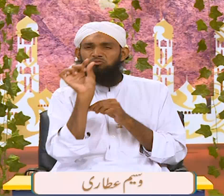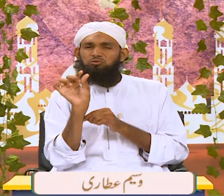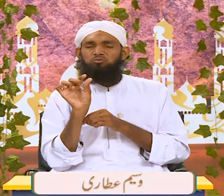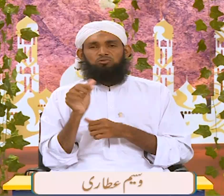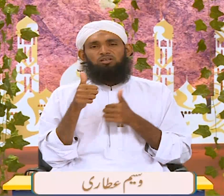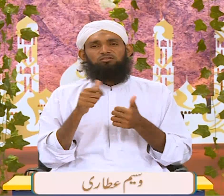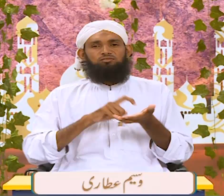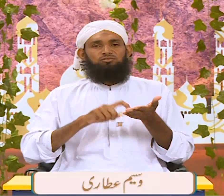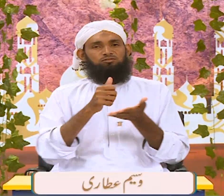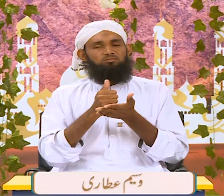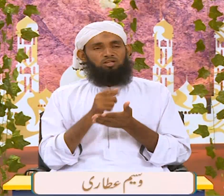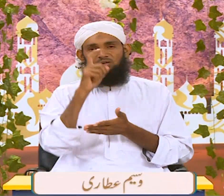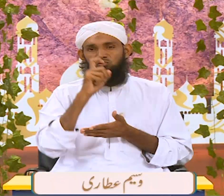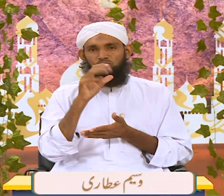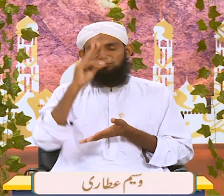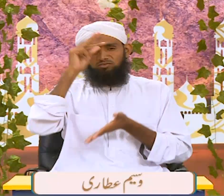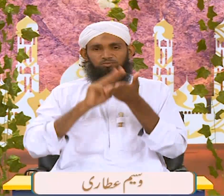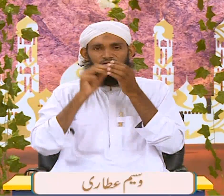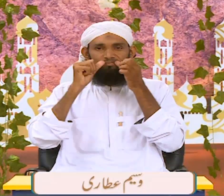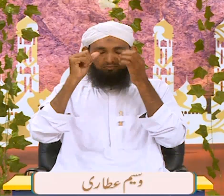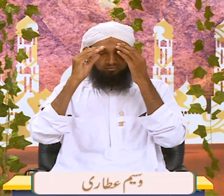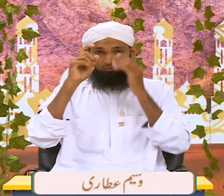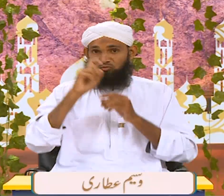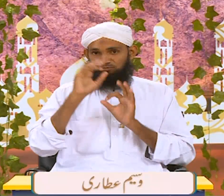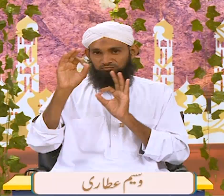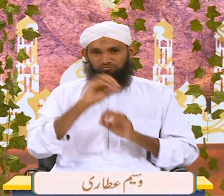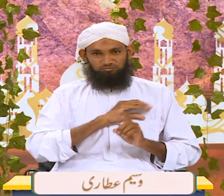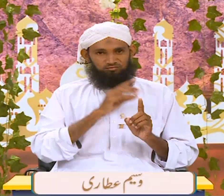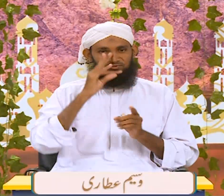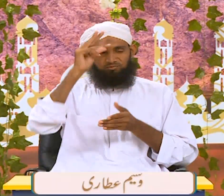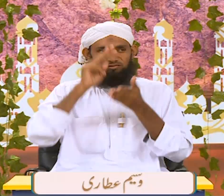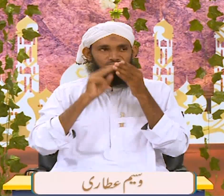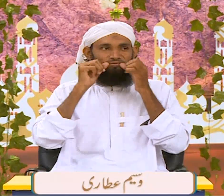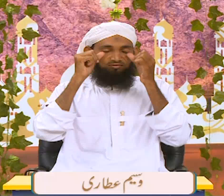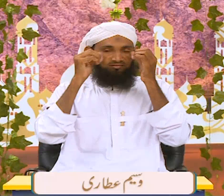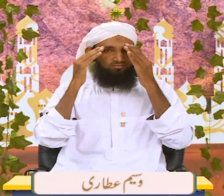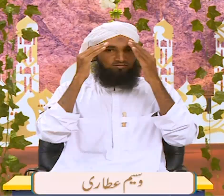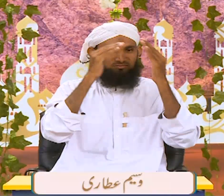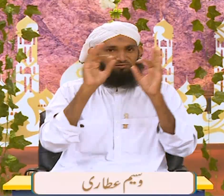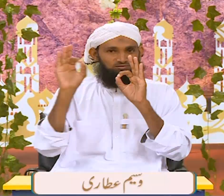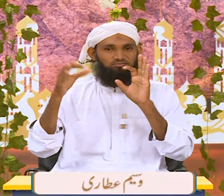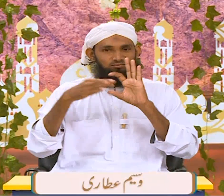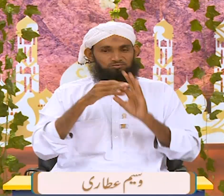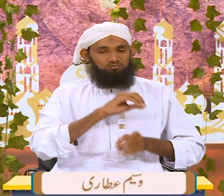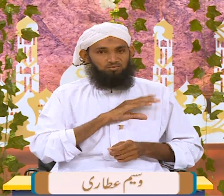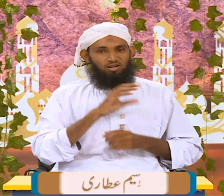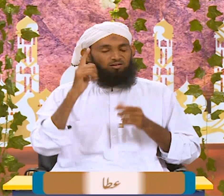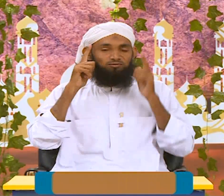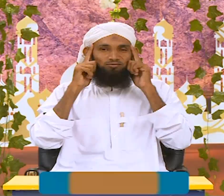پوری کرتے ہوئے اللہ اور رسول کی رضا والے کام کرتے کرتے مصطفیٰ صلی اللہ علیہ وآلہ وصحبہ وسلم کے جلووں میں